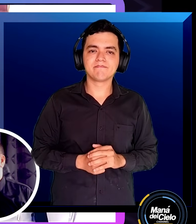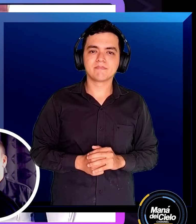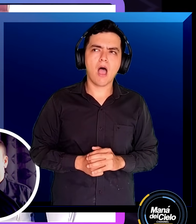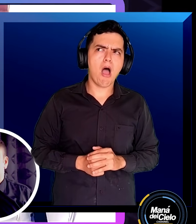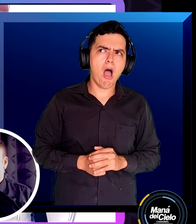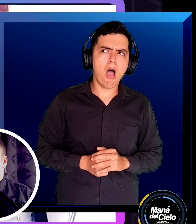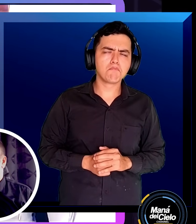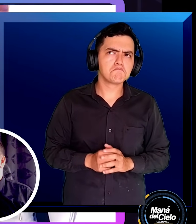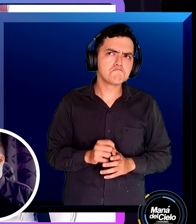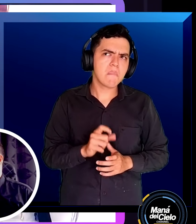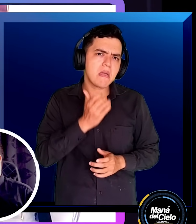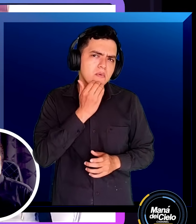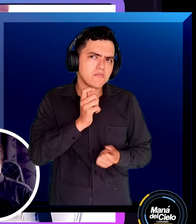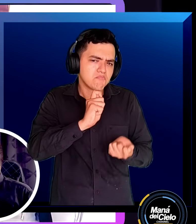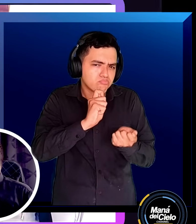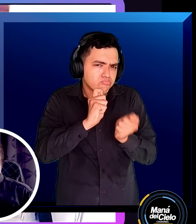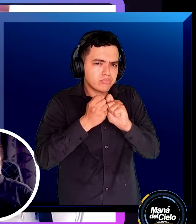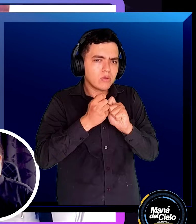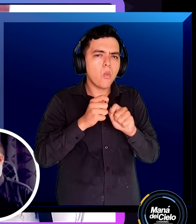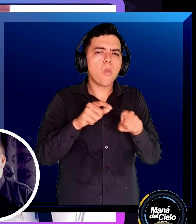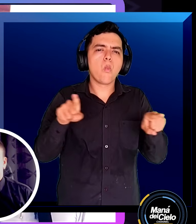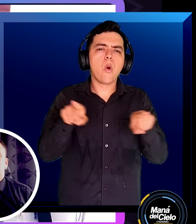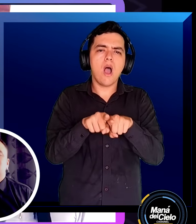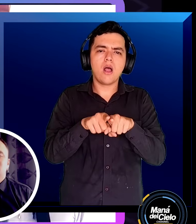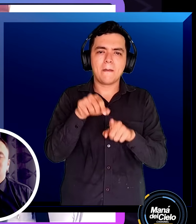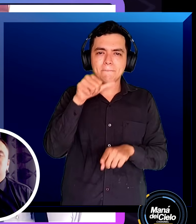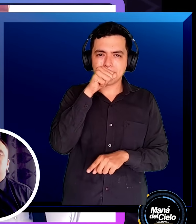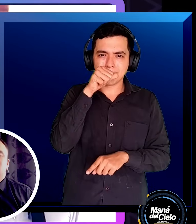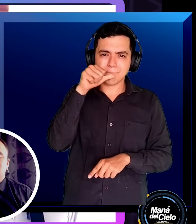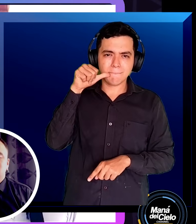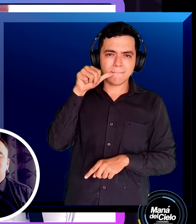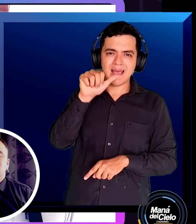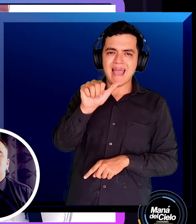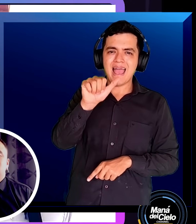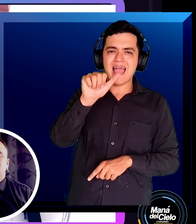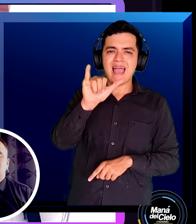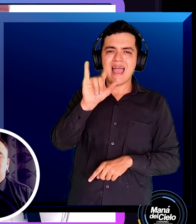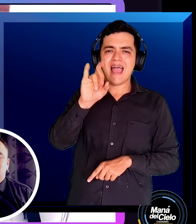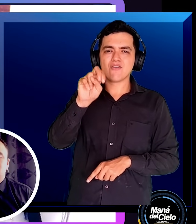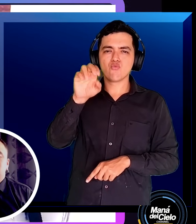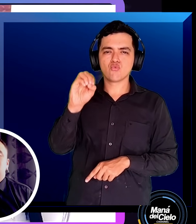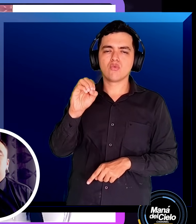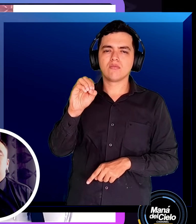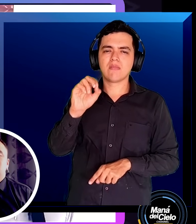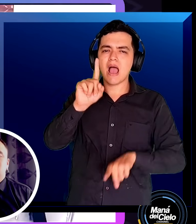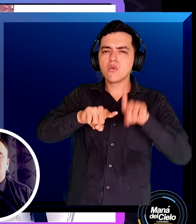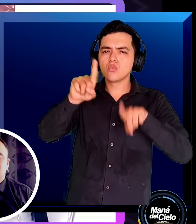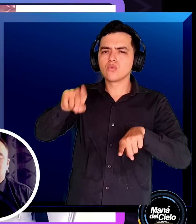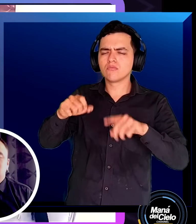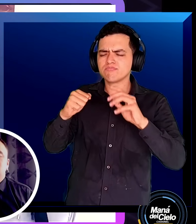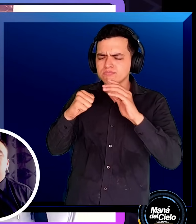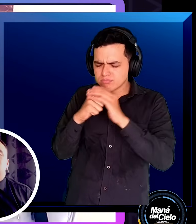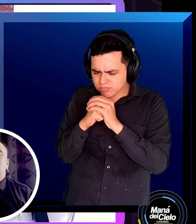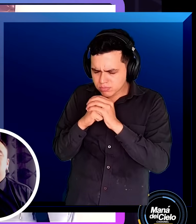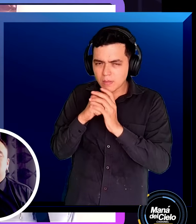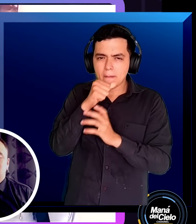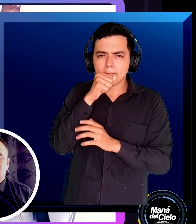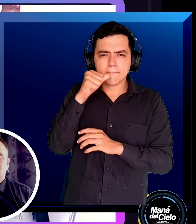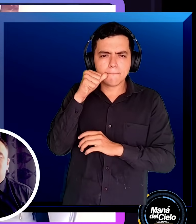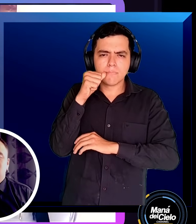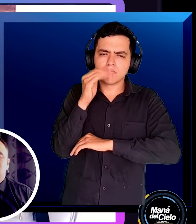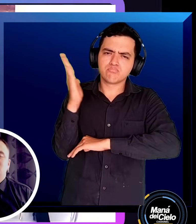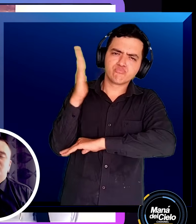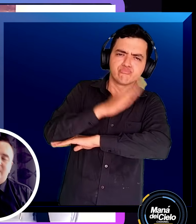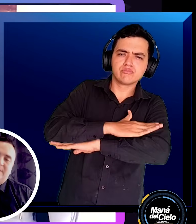peso, salen con más carga, salen quejándose. Yo sí digo por experiencia esta mañana, y quizás muchos conmigo, que